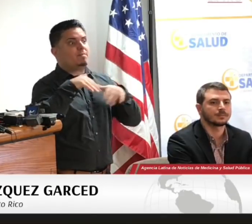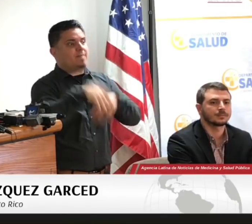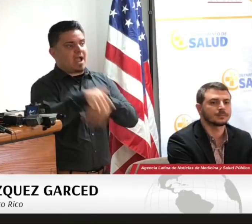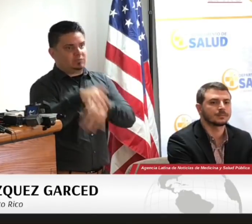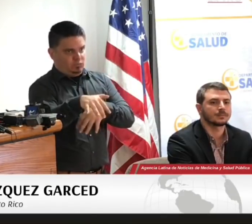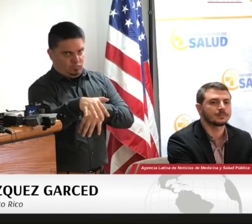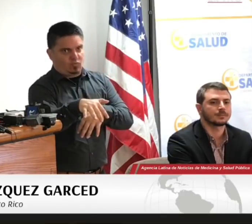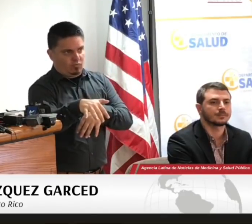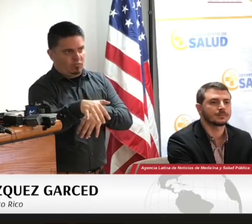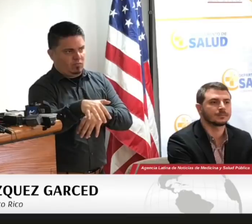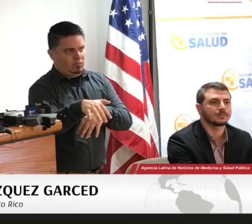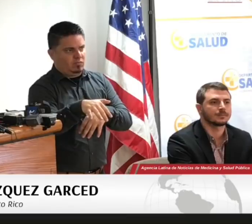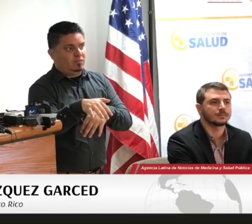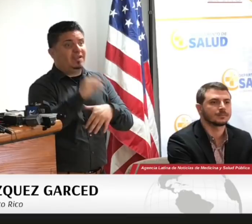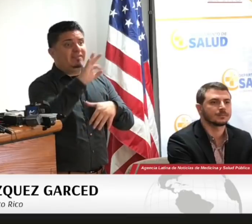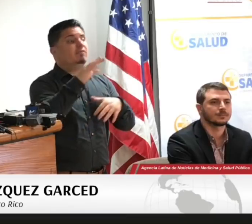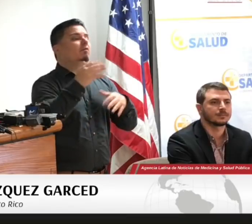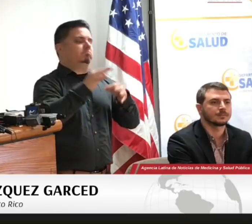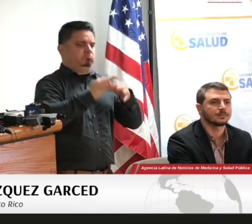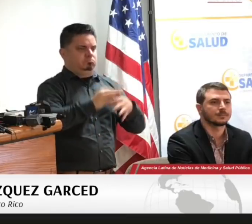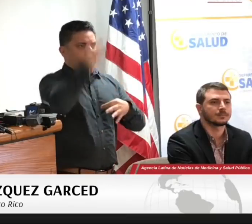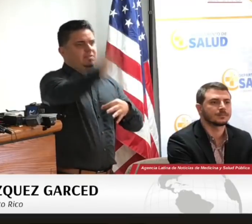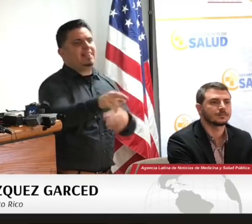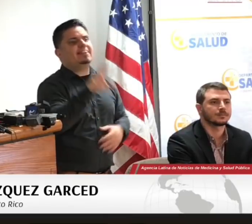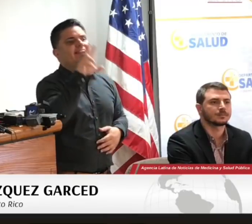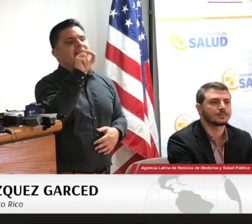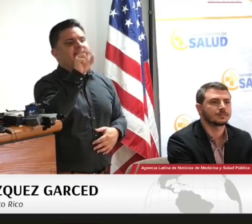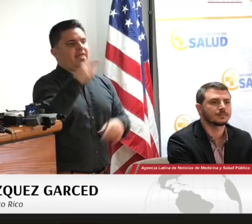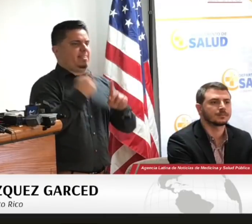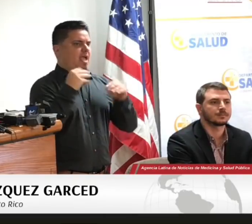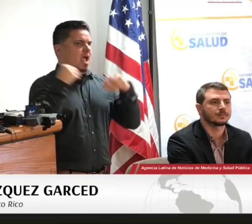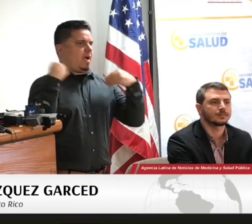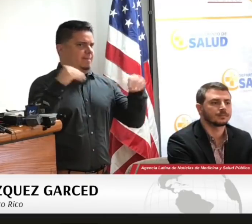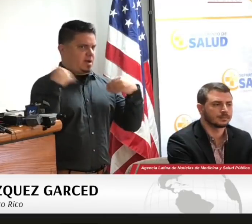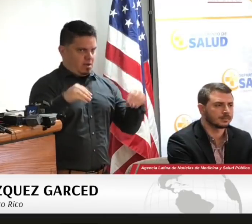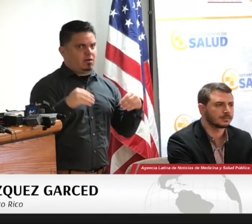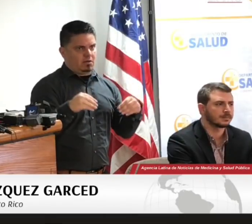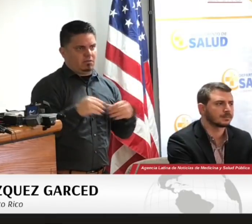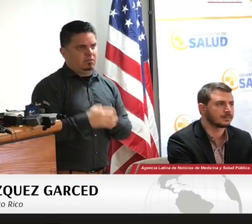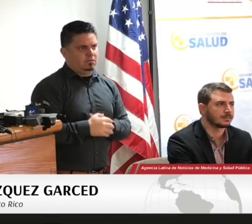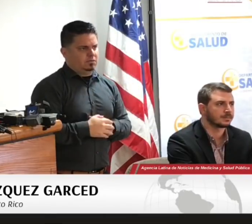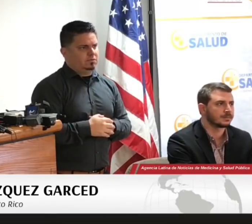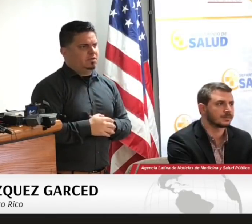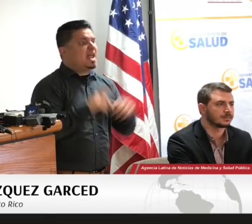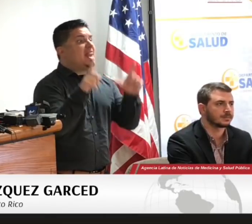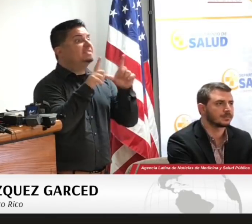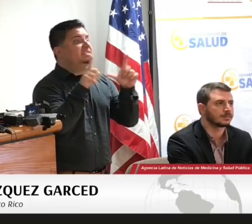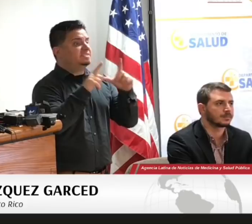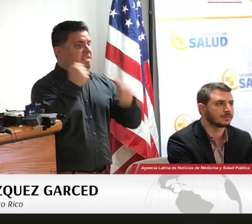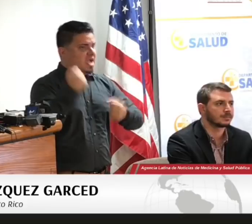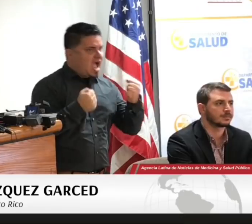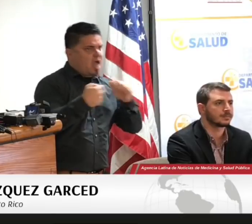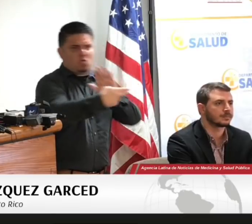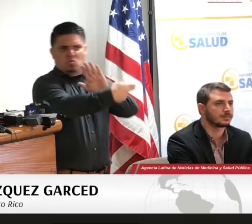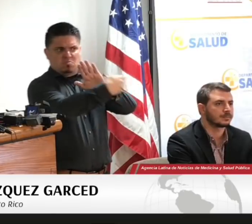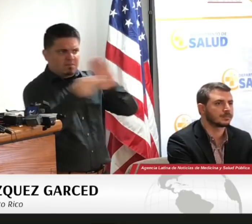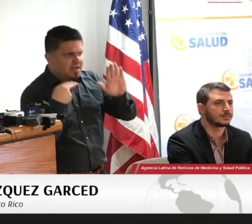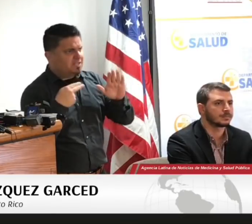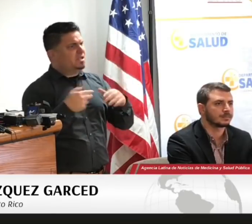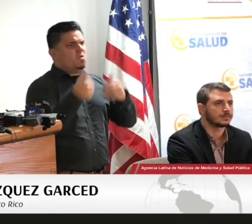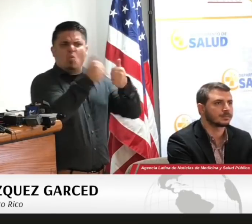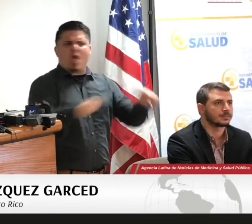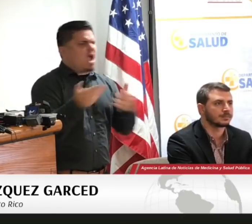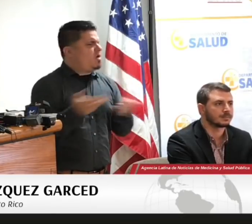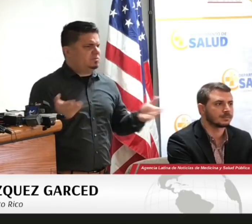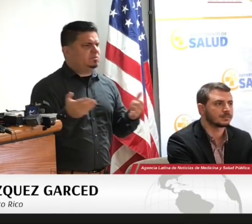hasta el 30 de abril. Eso incluye las licencias, los marbetes, cualquier solicitud que estén